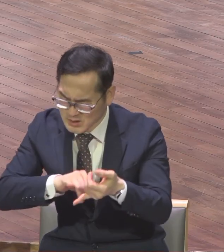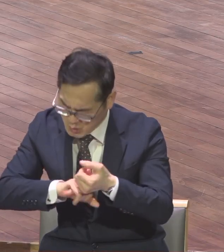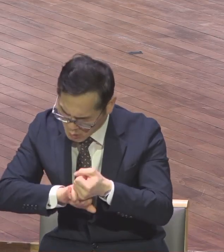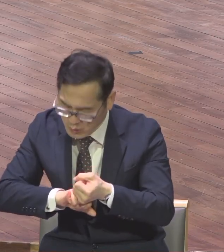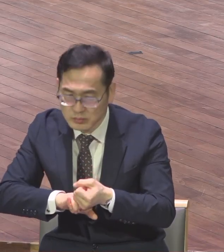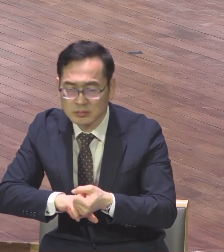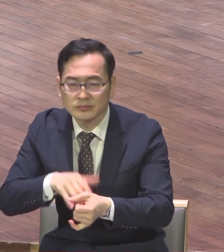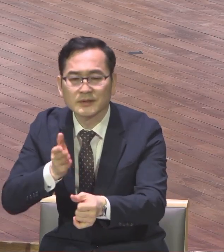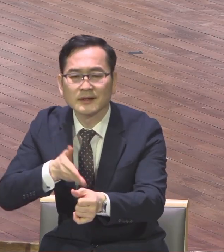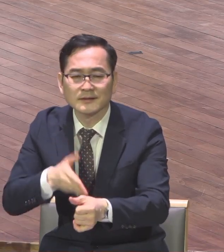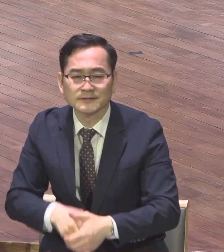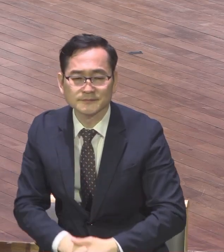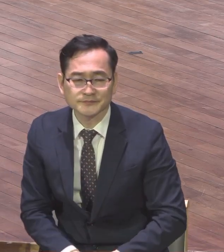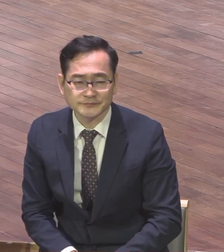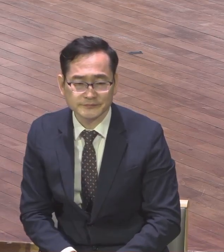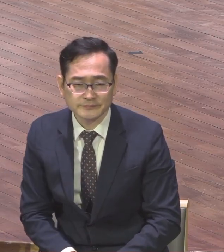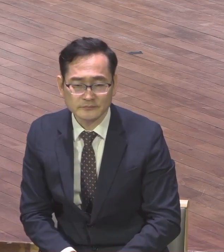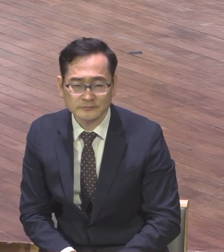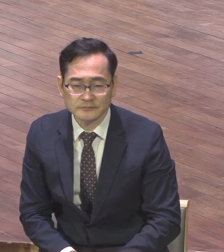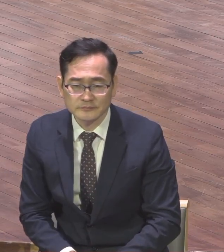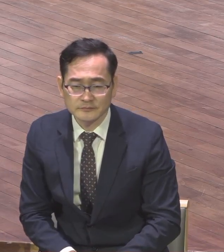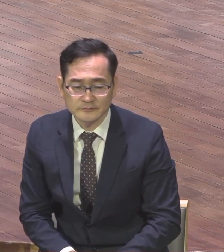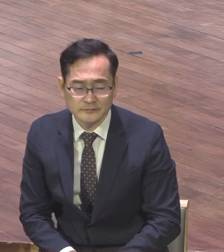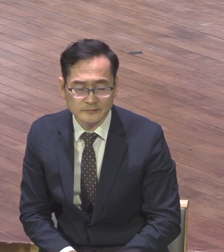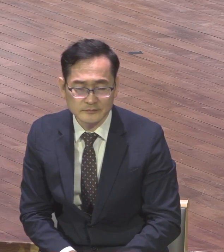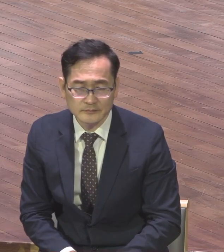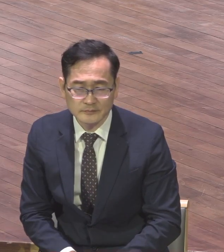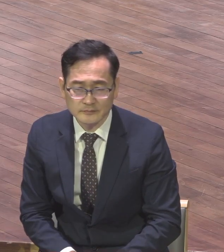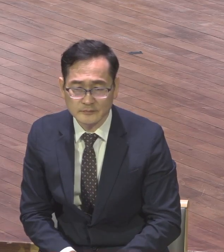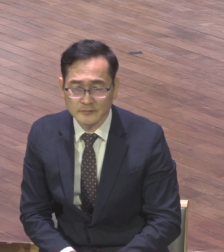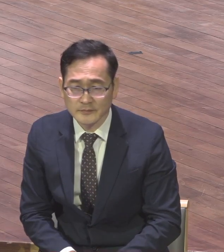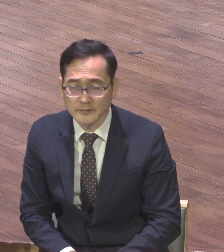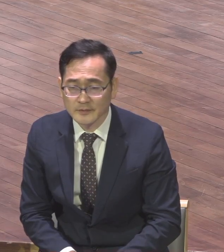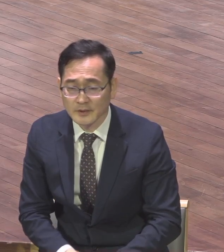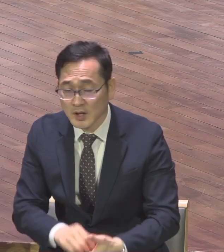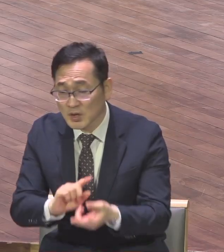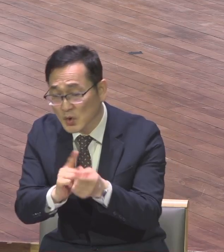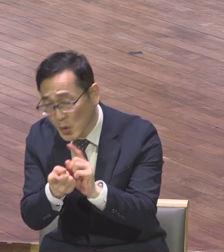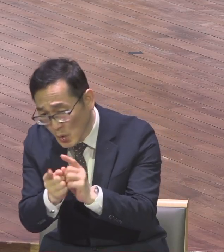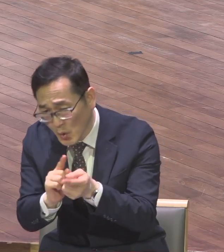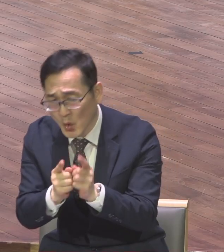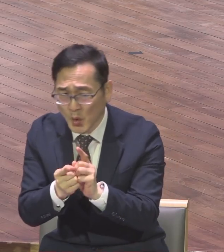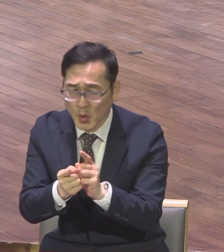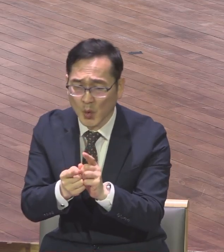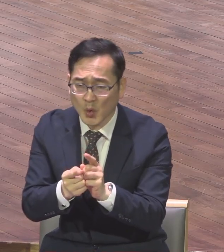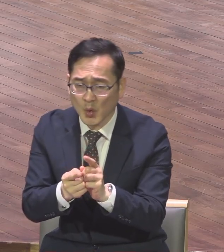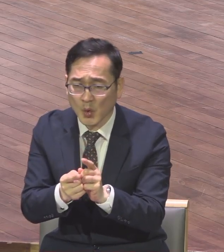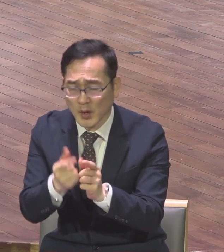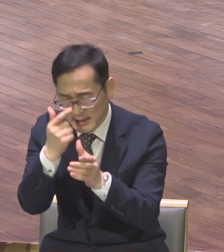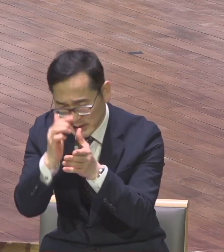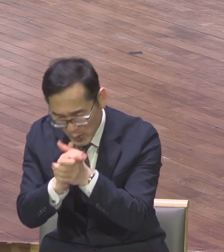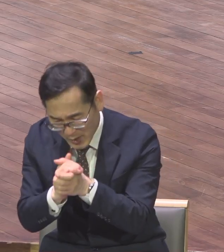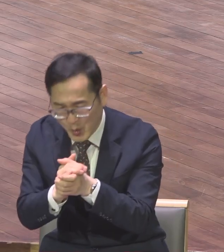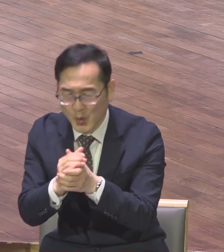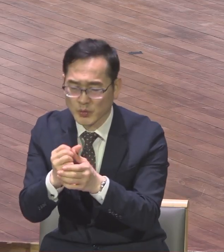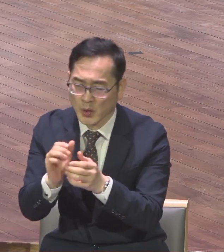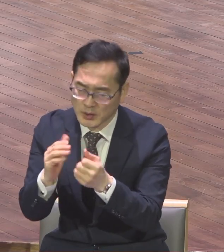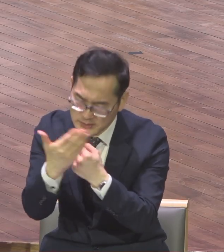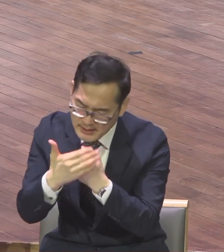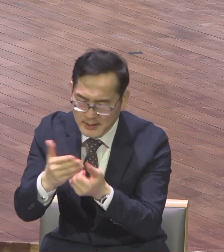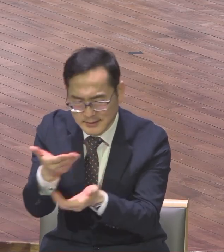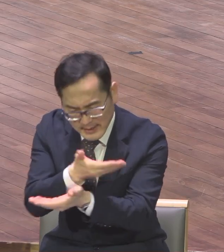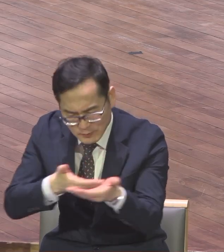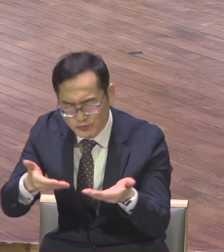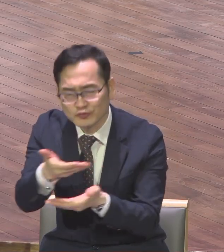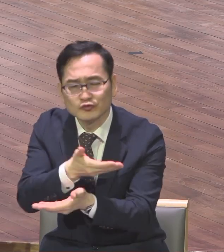여기 먼저 강조를 하고 있어요. 성도 간에 서로 영적 소통이 이루어져서 원내서가